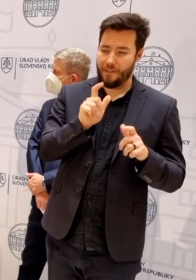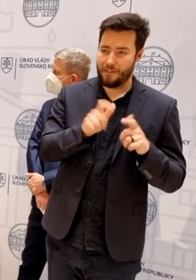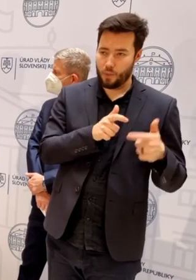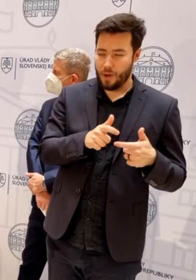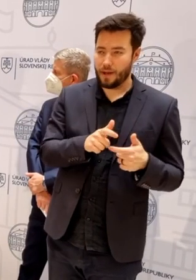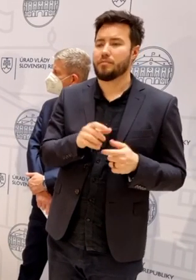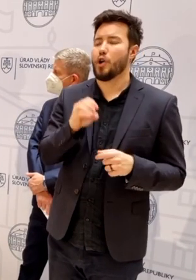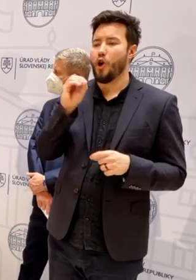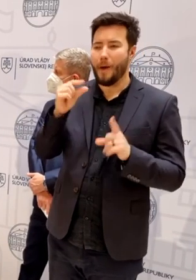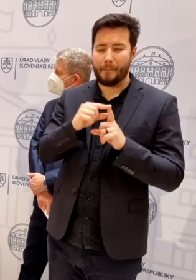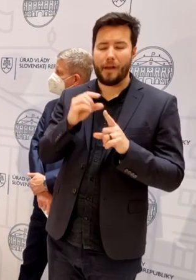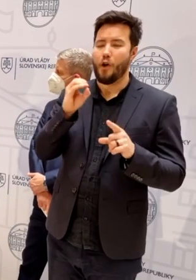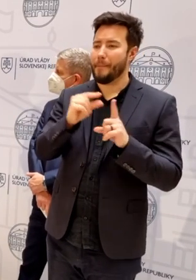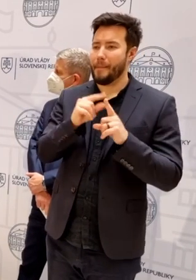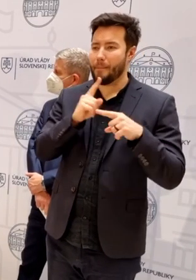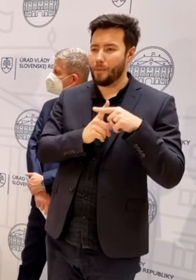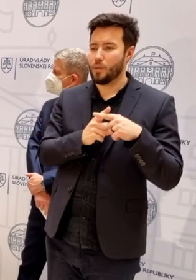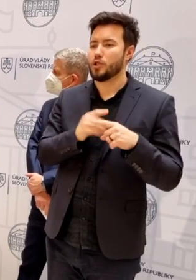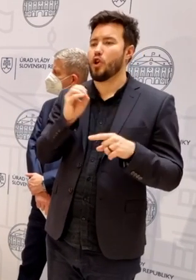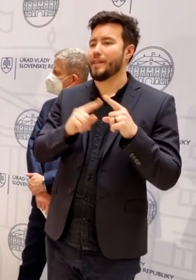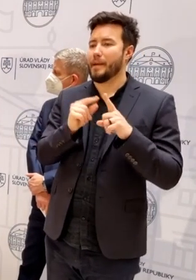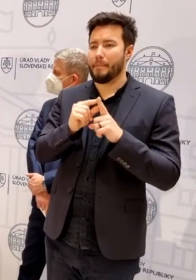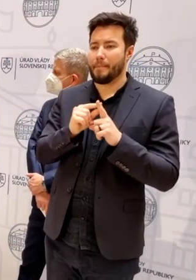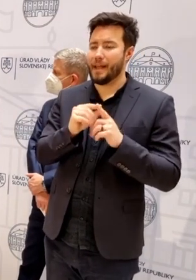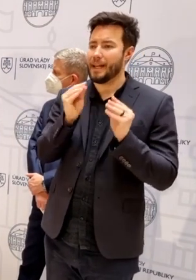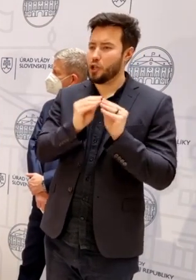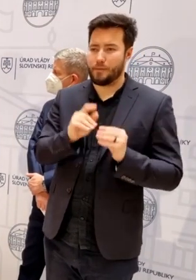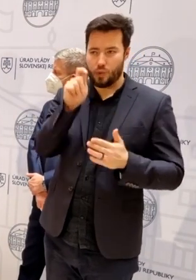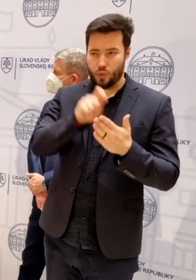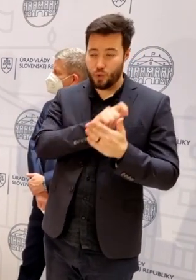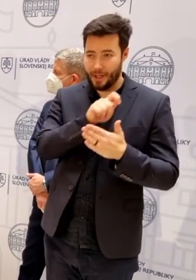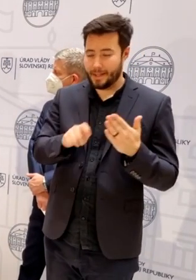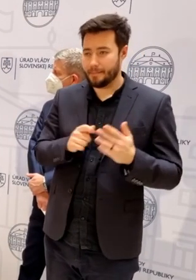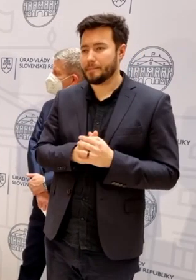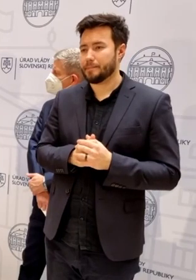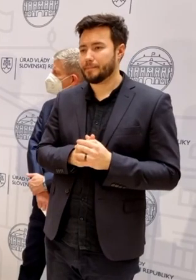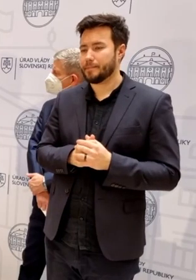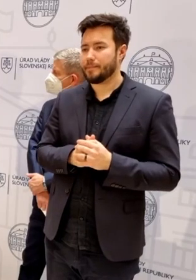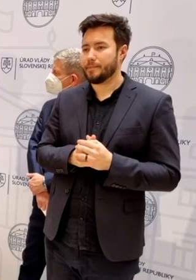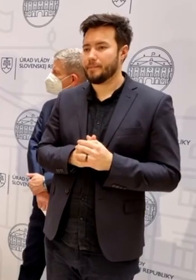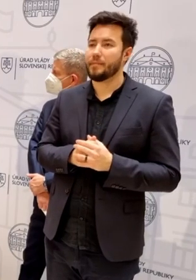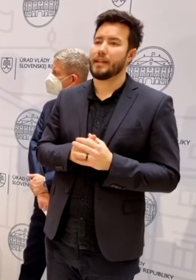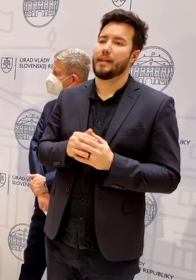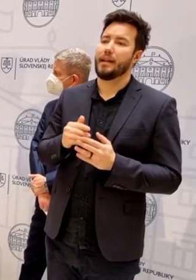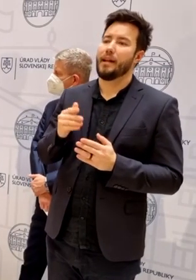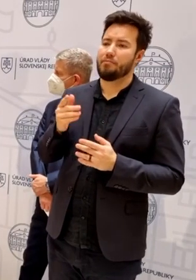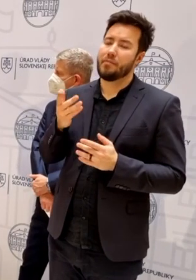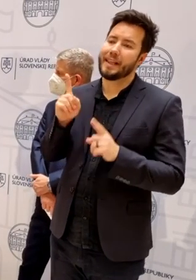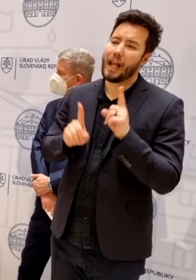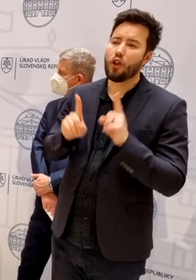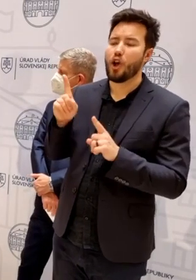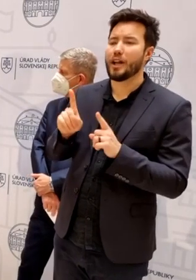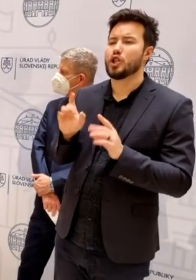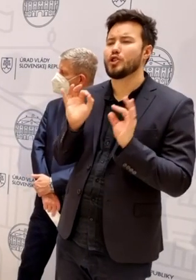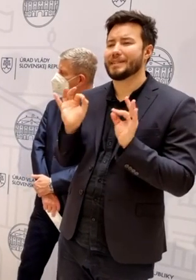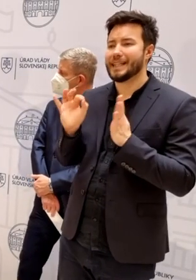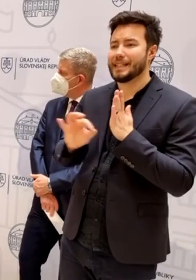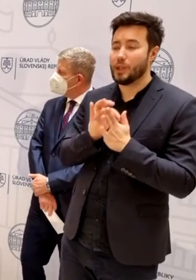režimov OP, OP+, OTP, s tým, že naďalej môže byť vyžadovaný test do nejakých